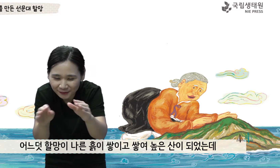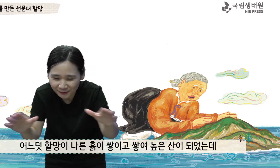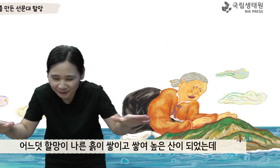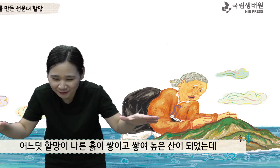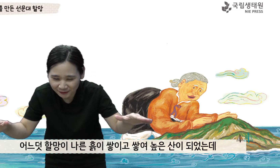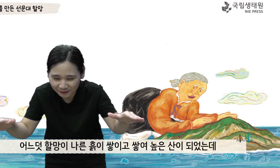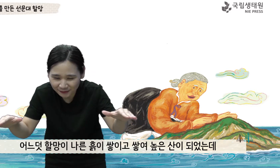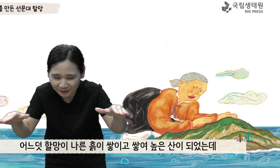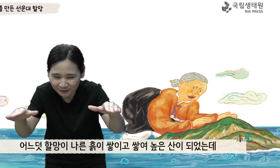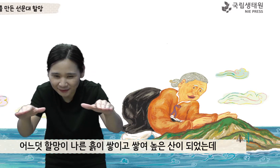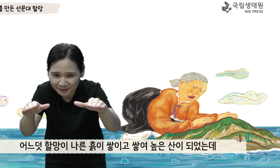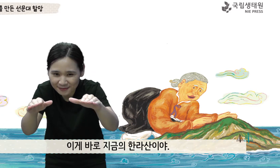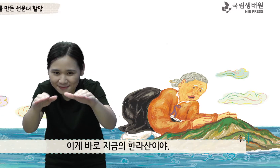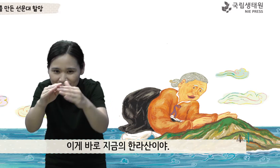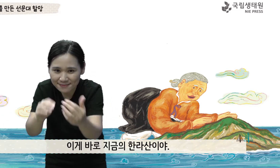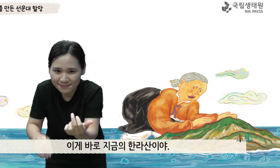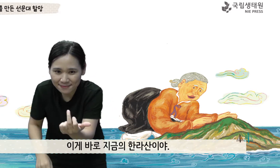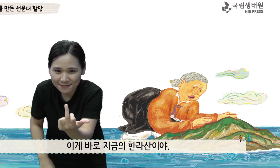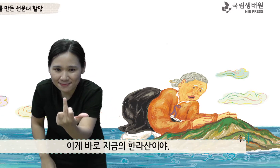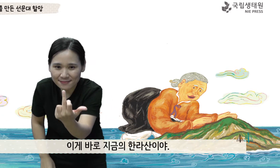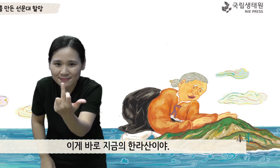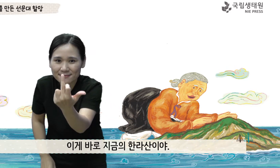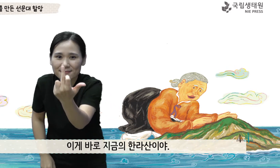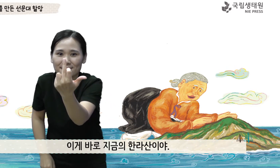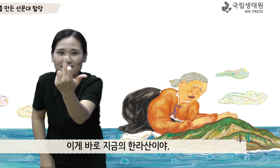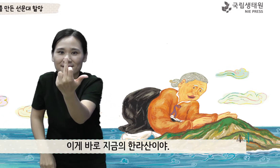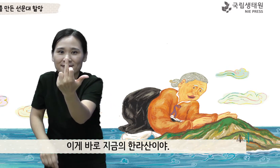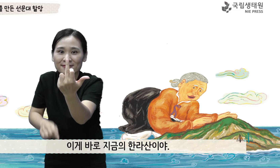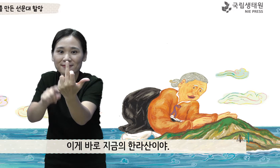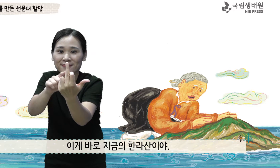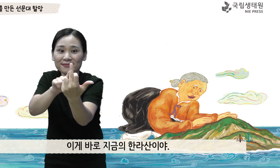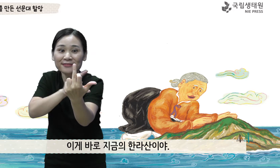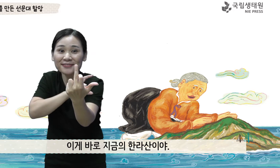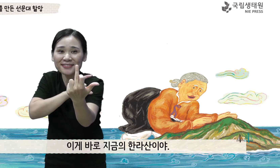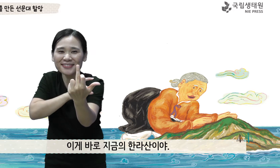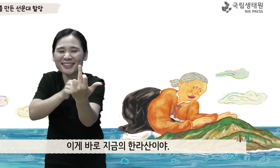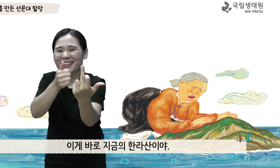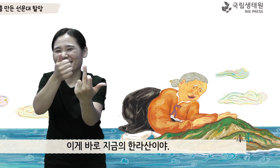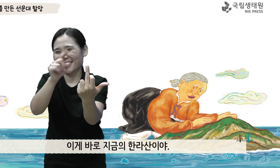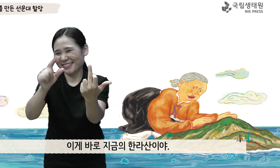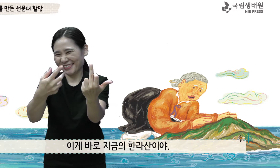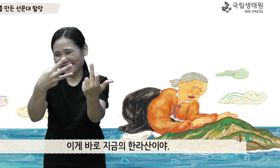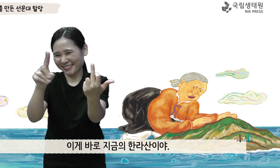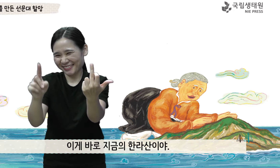이게 바로 지금의 한라산이야.